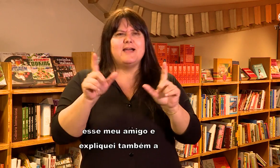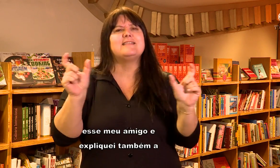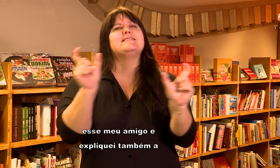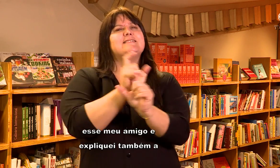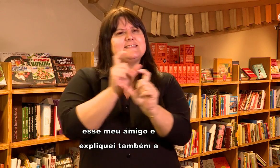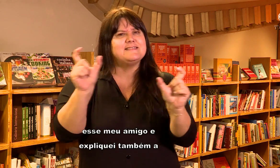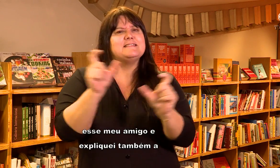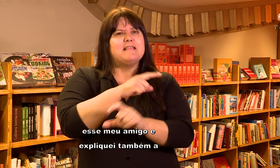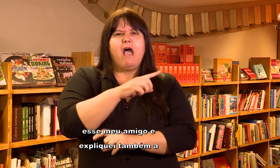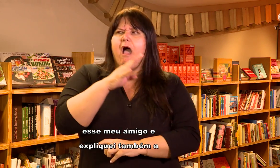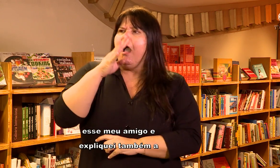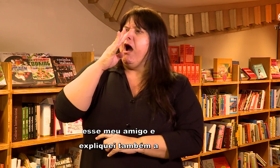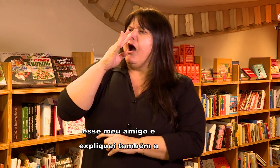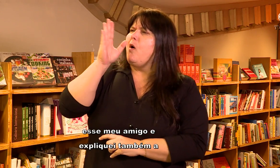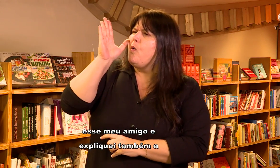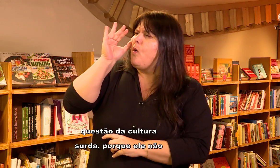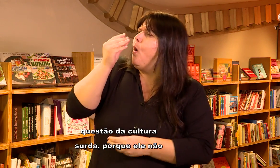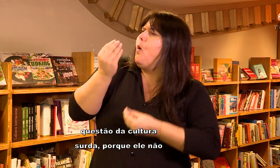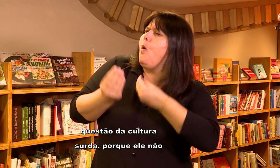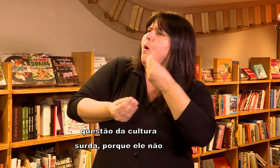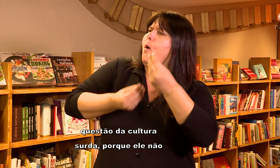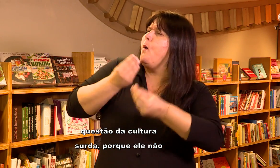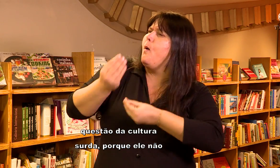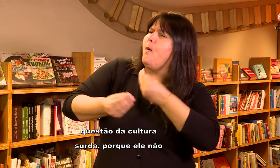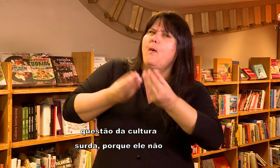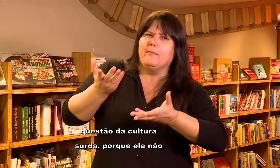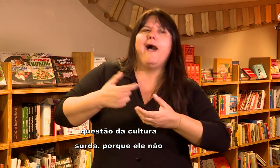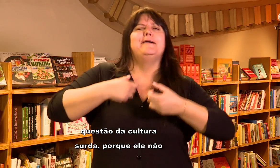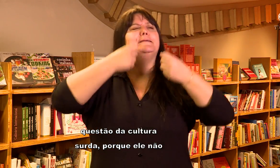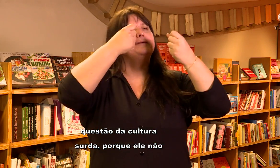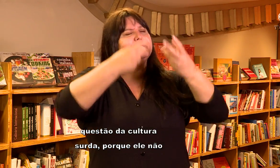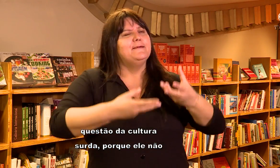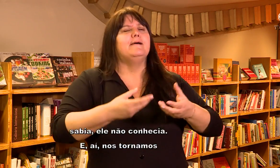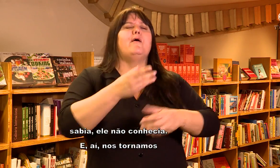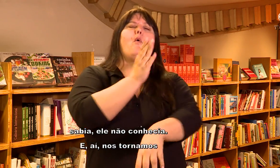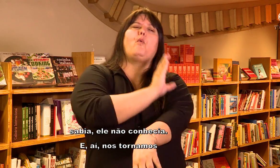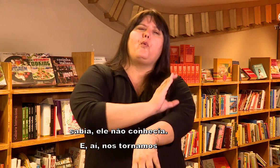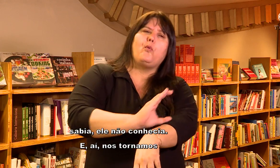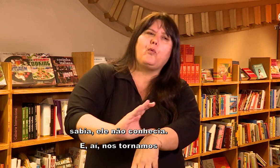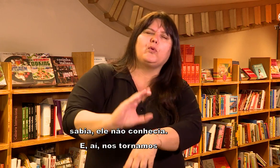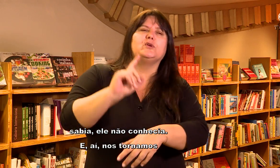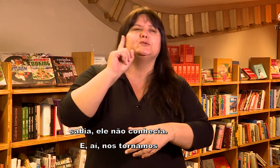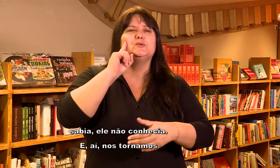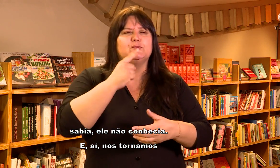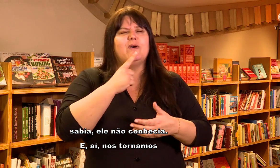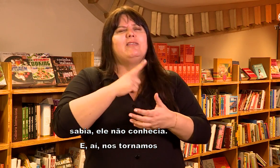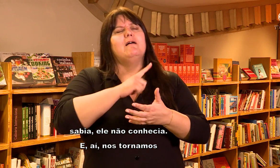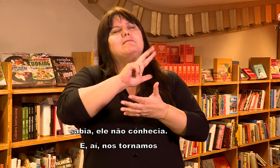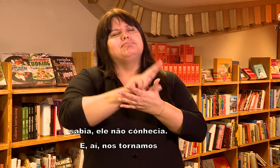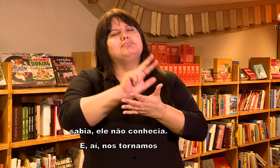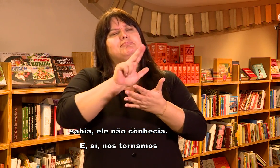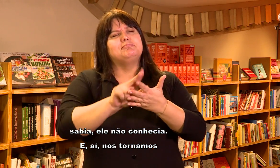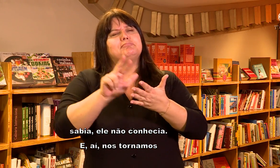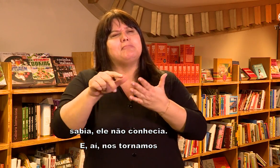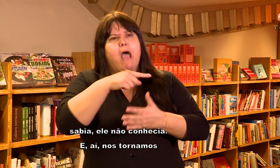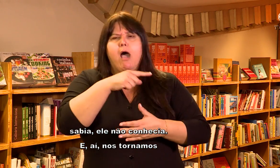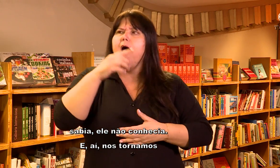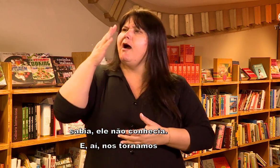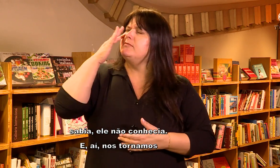meu amigo e expliquei também a questão da cultura surda, porque ele não sabia, ele não conhecia. E